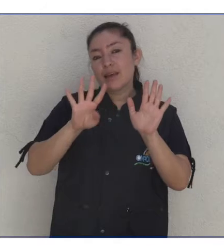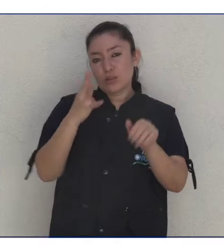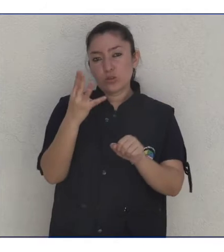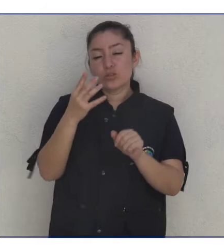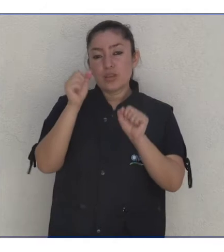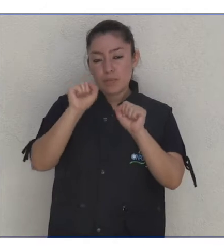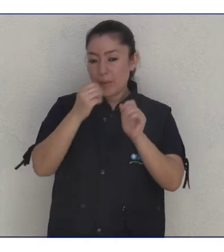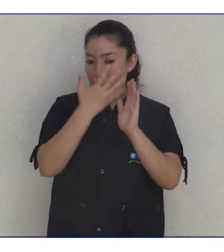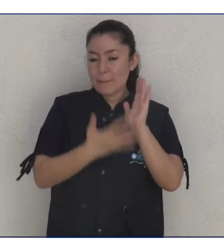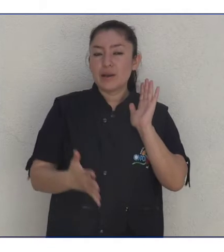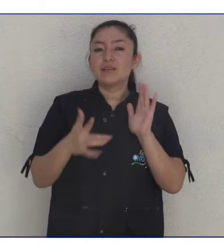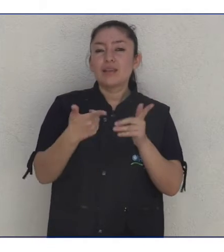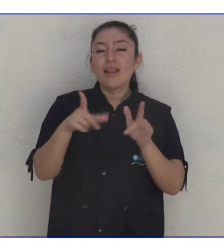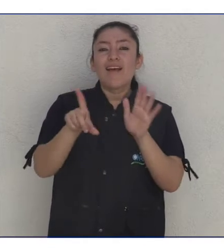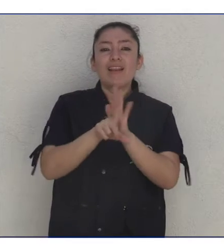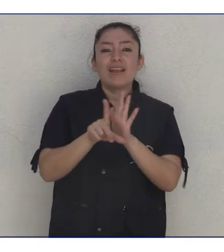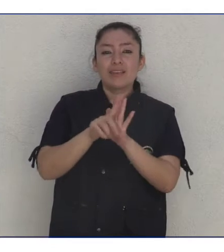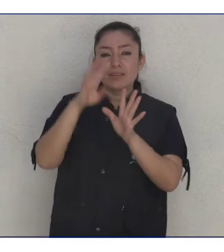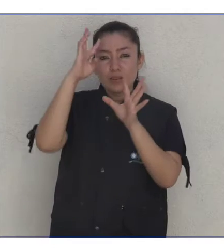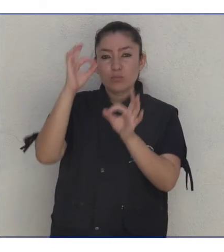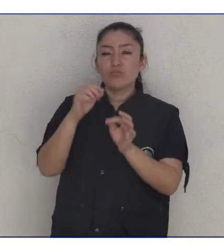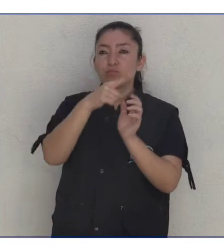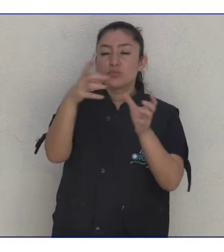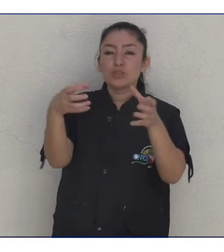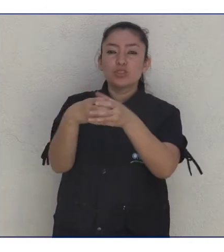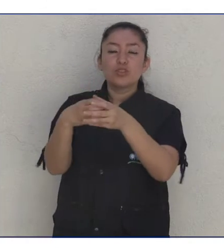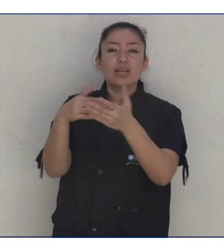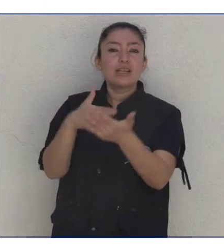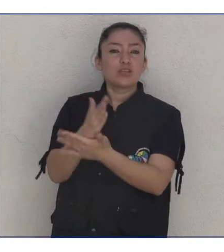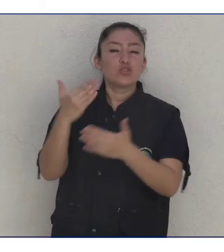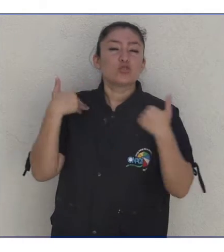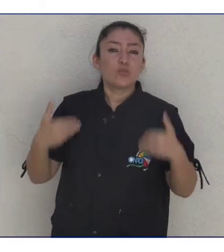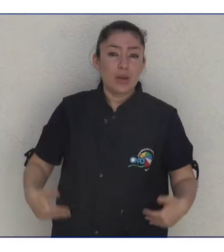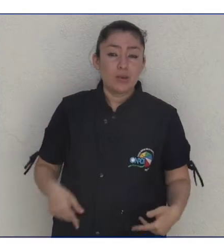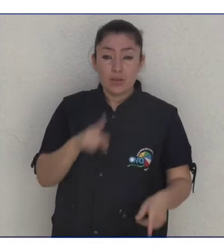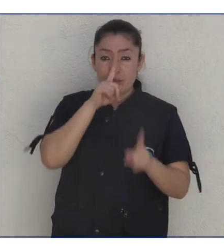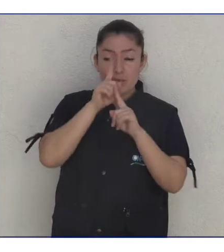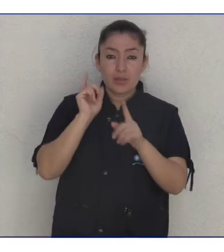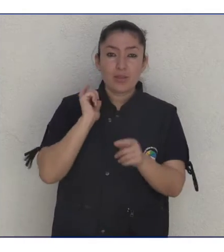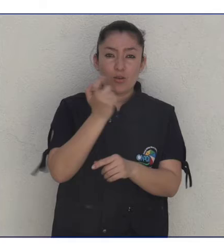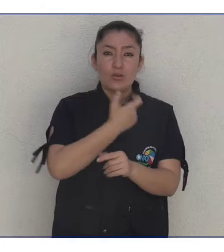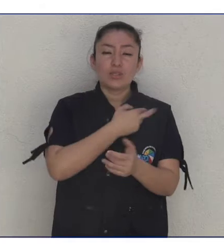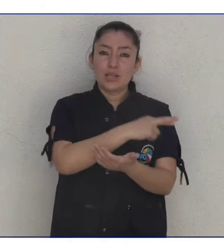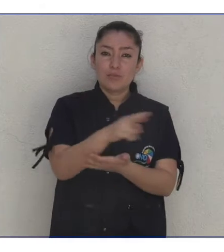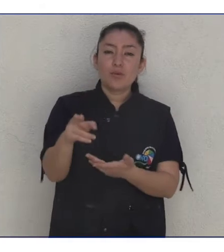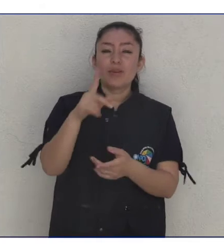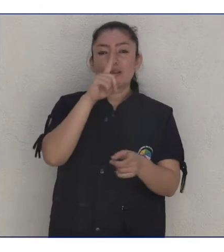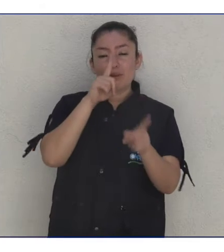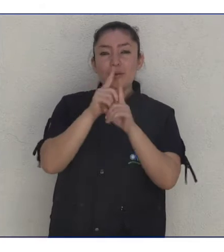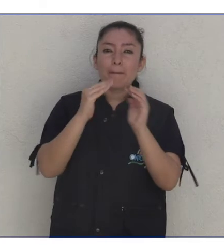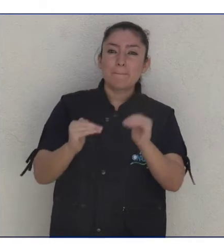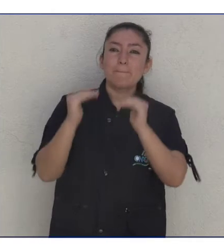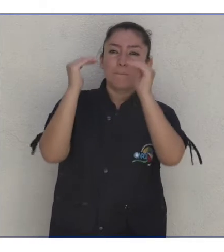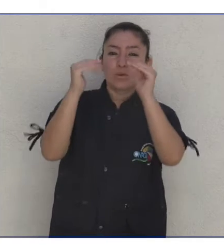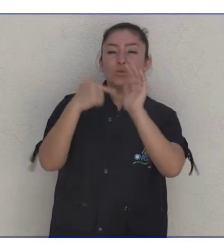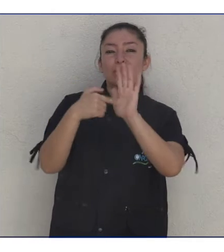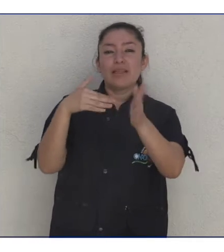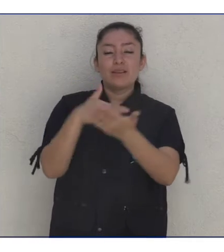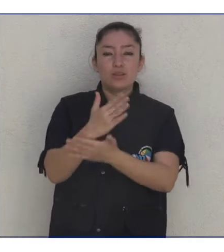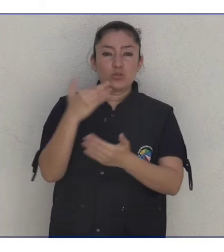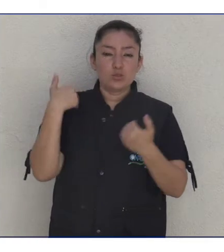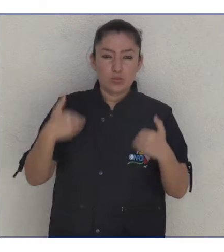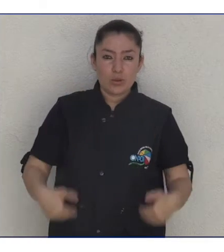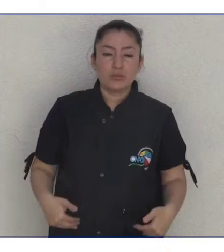artículos aplicables de la Ley de la Comisión de Derechos Humanos del Congreso de la República y del Procurador de Derechos Humanos, decreto